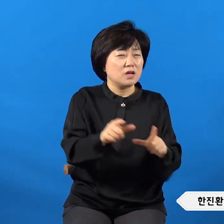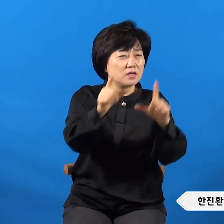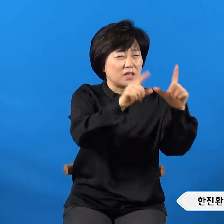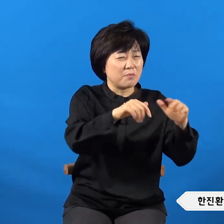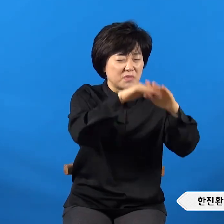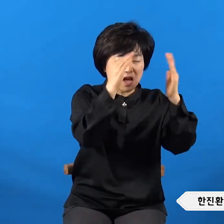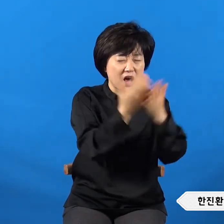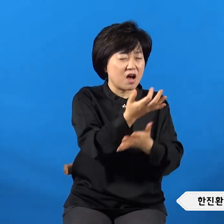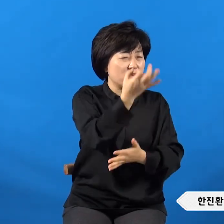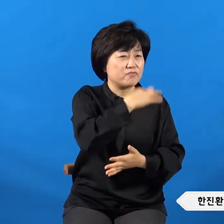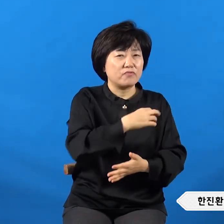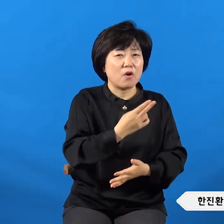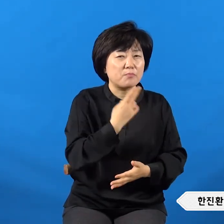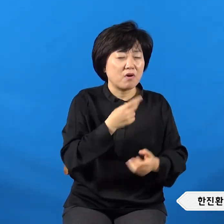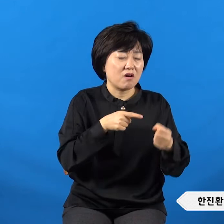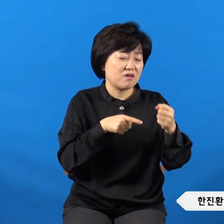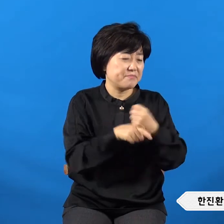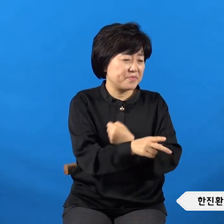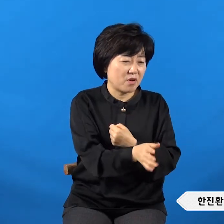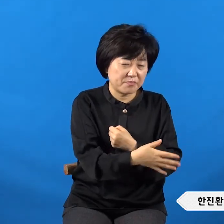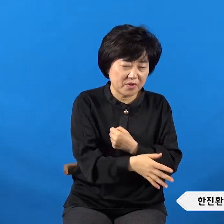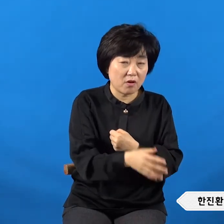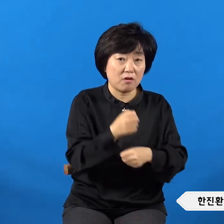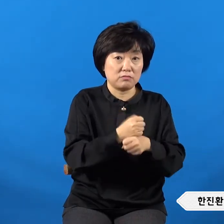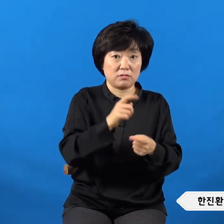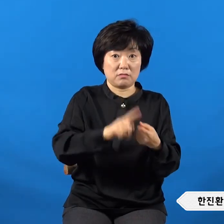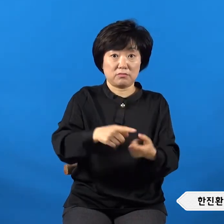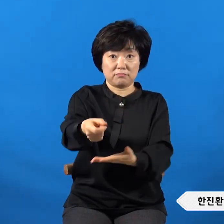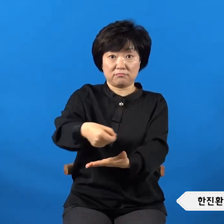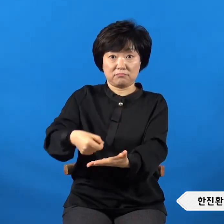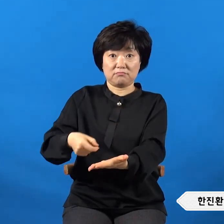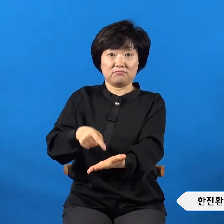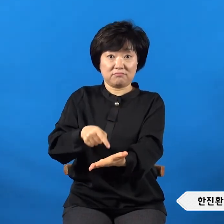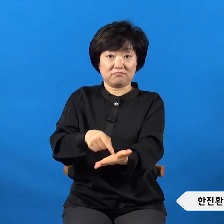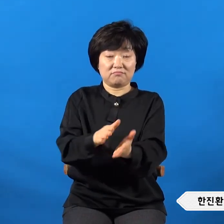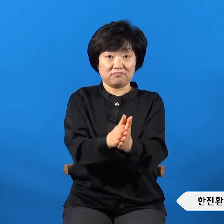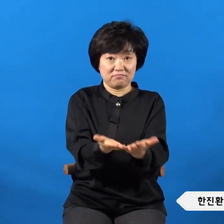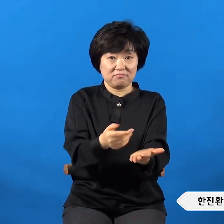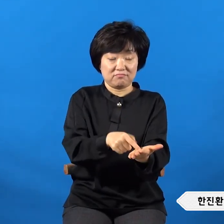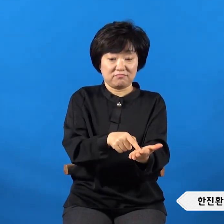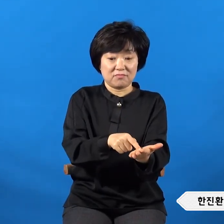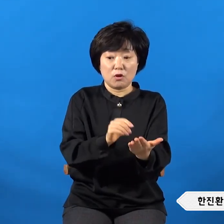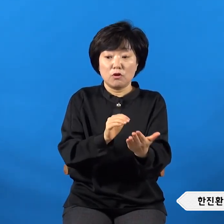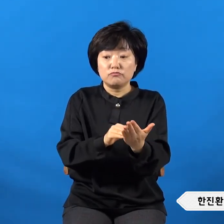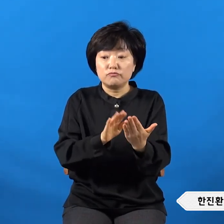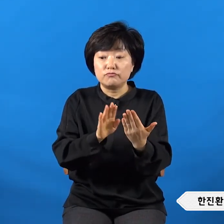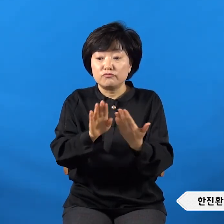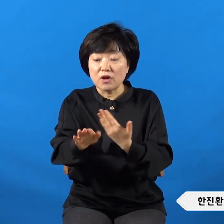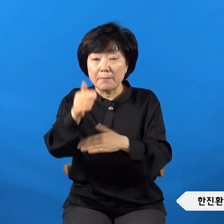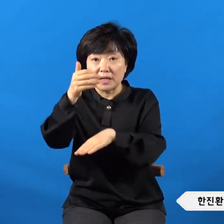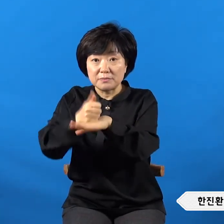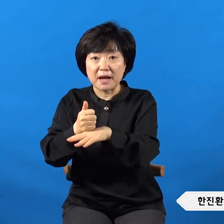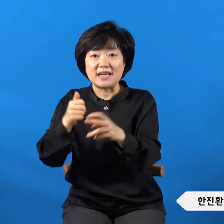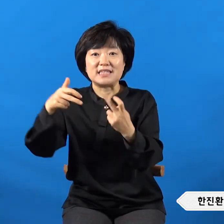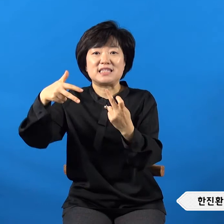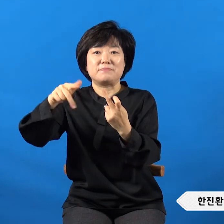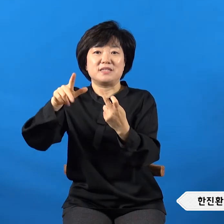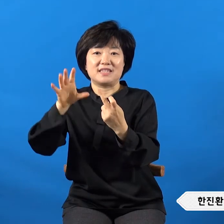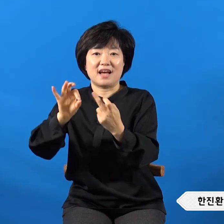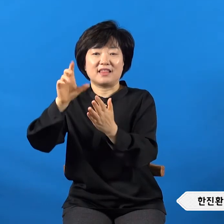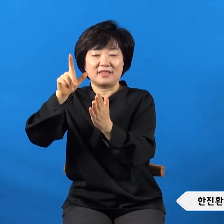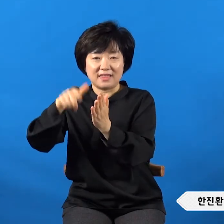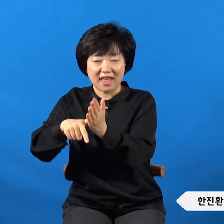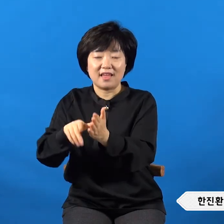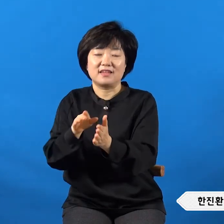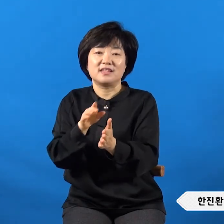계속하고 있습니다. 마지막 12장에 가서야 비로소 신앙인의 시각으로 돌아옵니다.